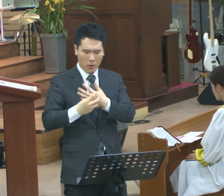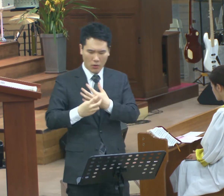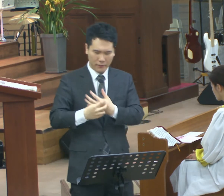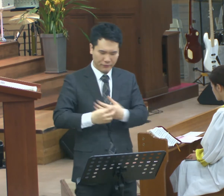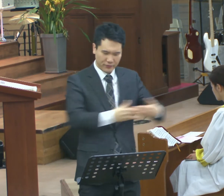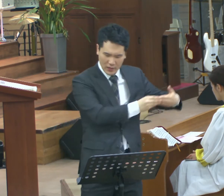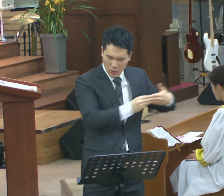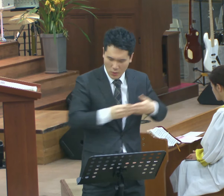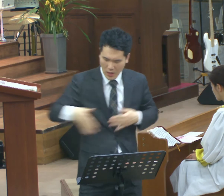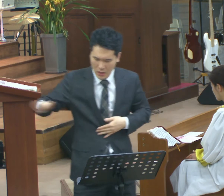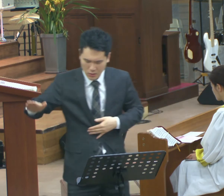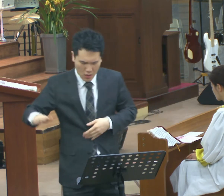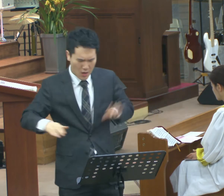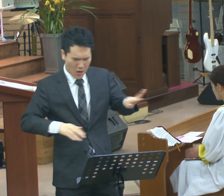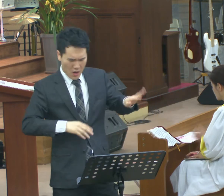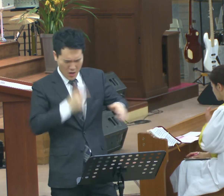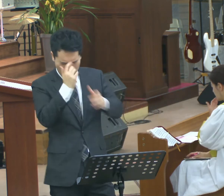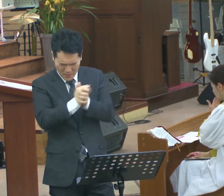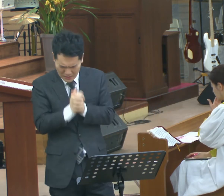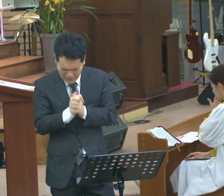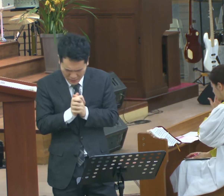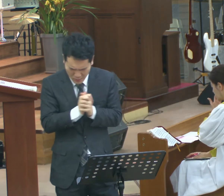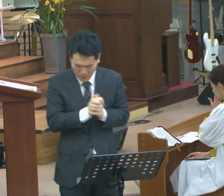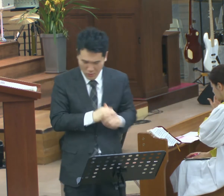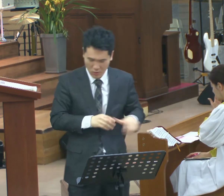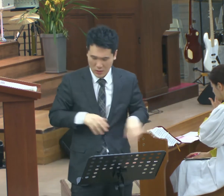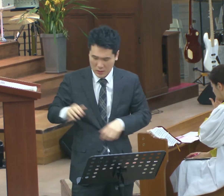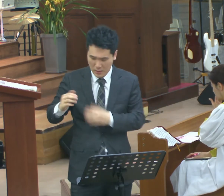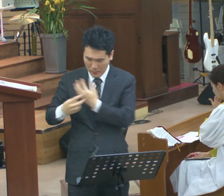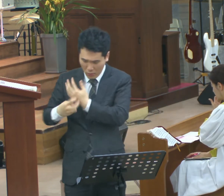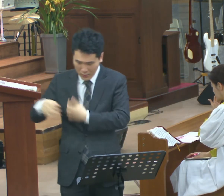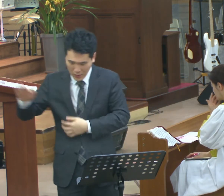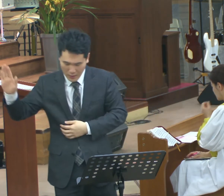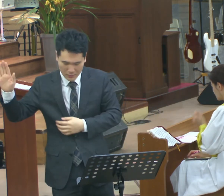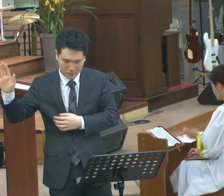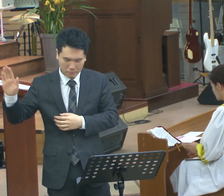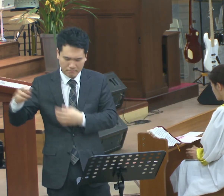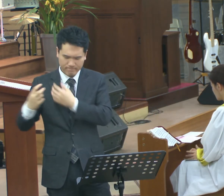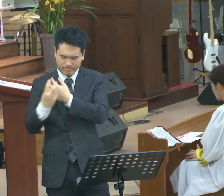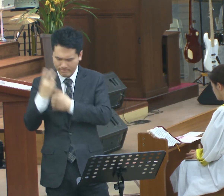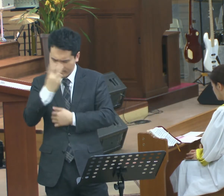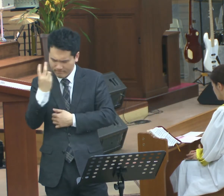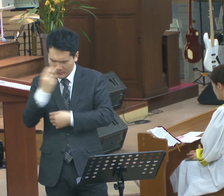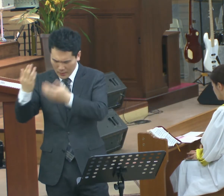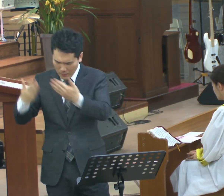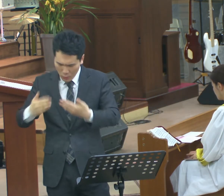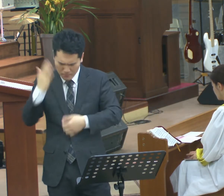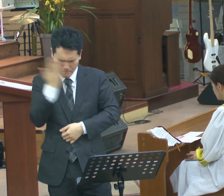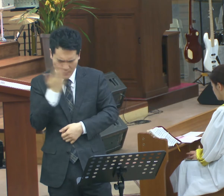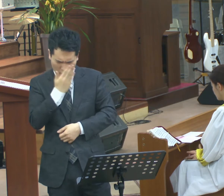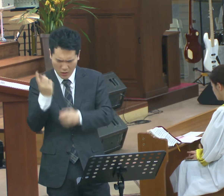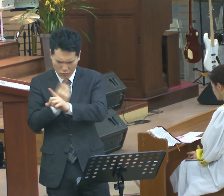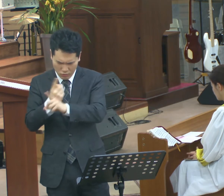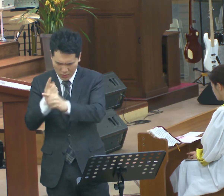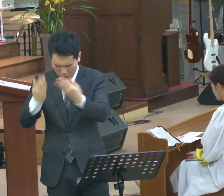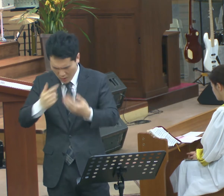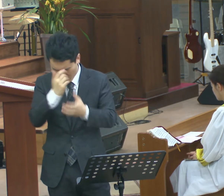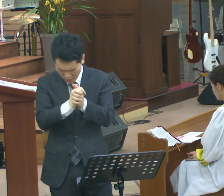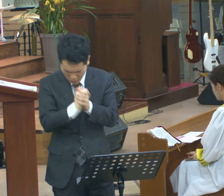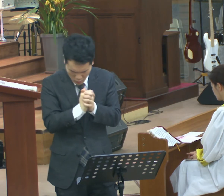막 기도하면서 이제 병원 가지만 진단 잘 받고 깨끗하게 치료해달라고 병원에 출발할